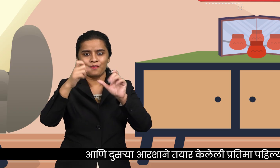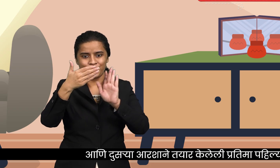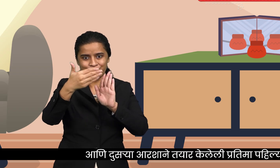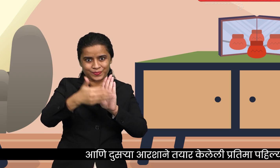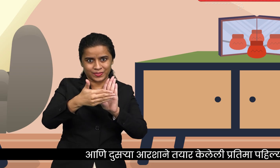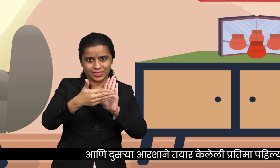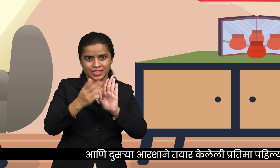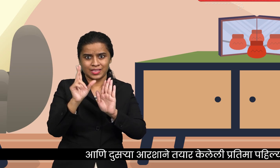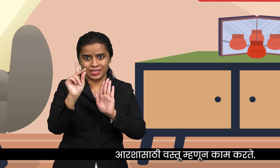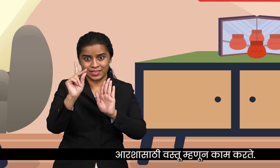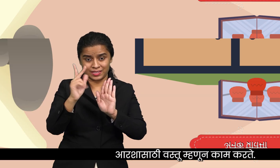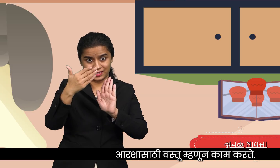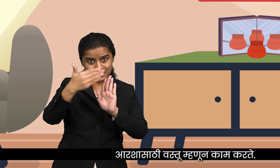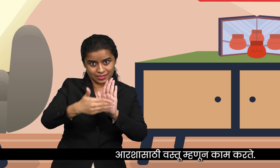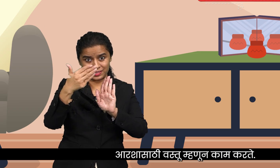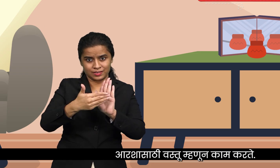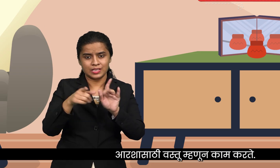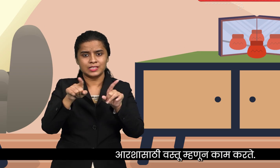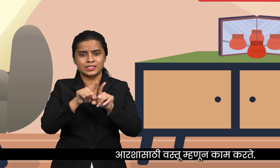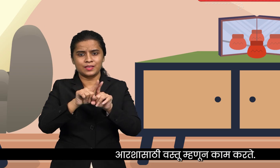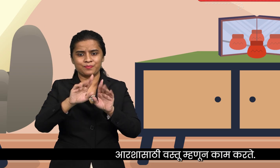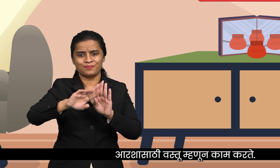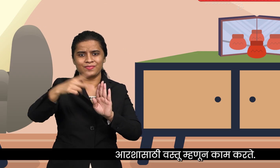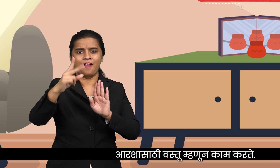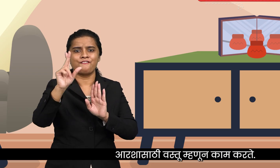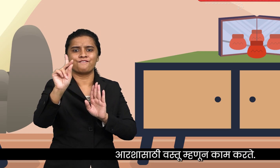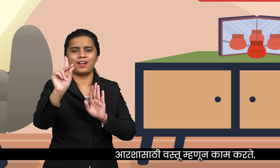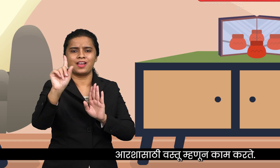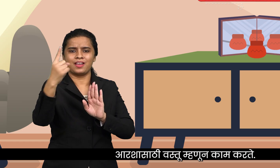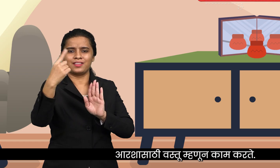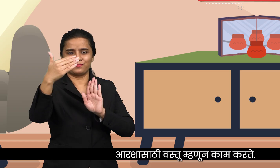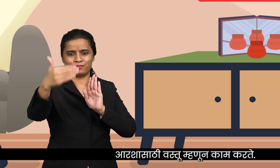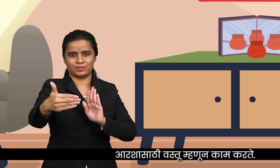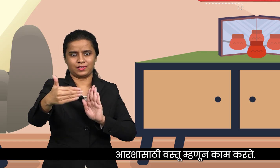केलेली प्रतिमा पहिल्या आरशासाठी वस्तू म्हणून काम करते.